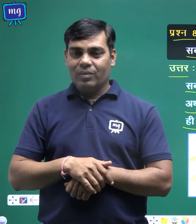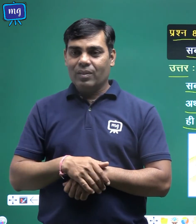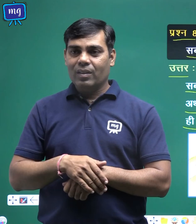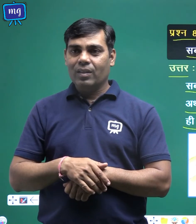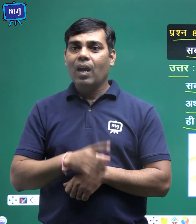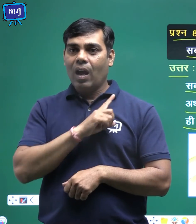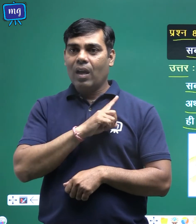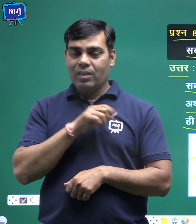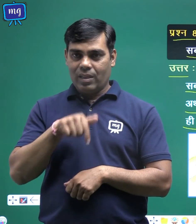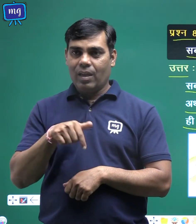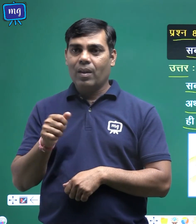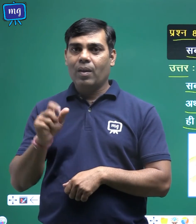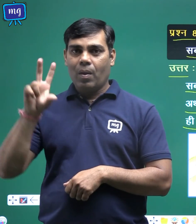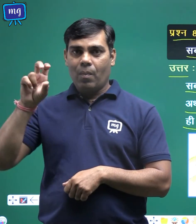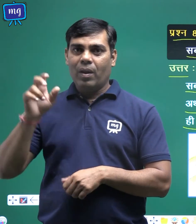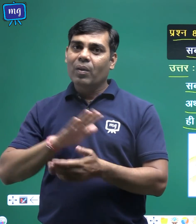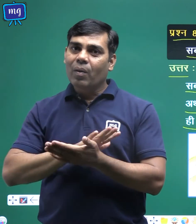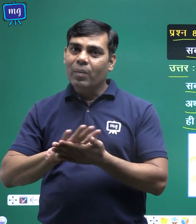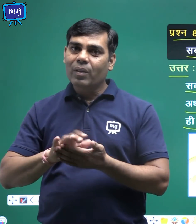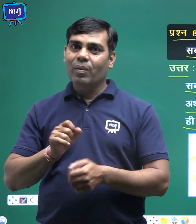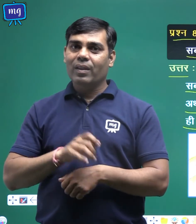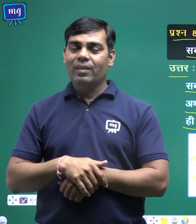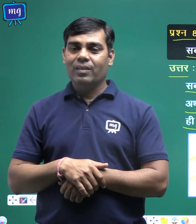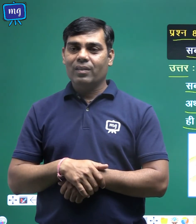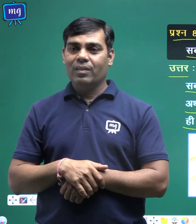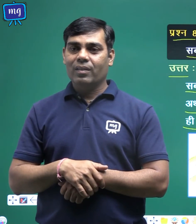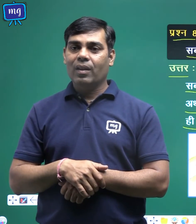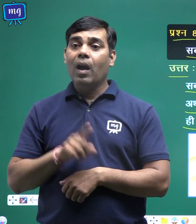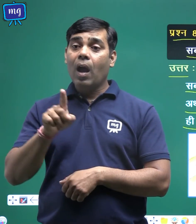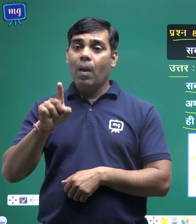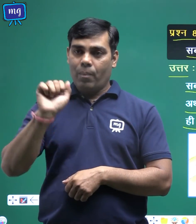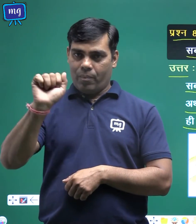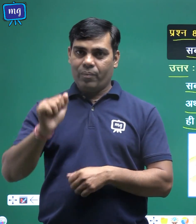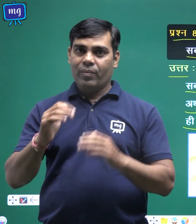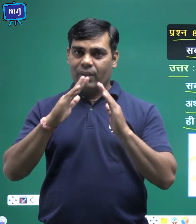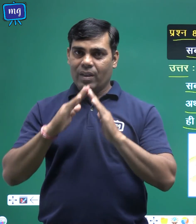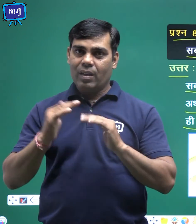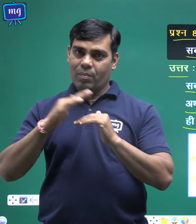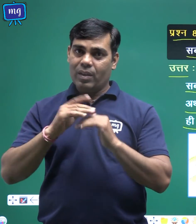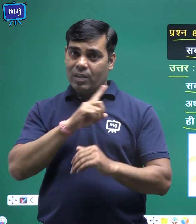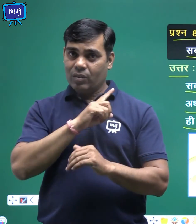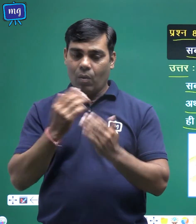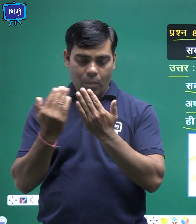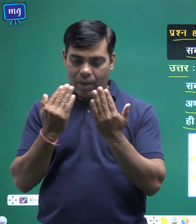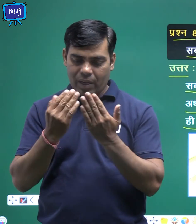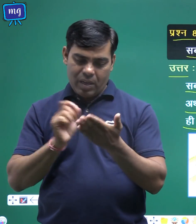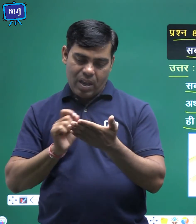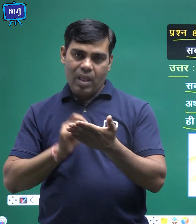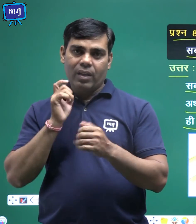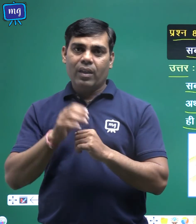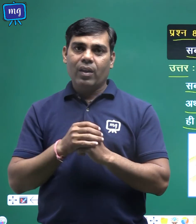आज यह पाठ पूर्ण हुआ है। आप घर पर इसको पढ़ें,